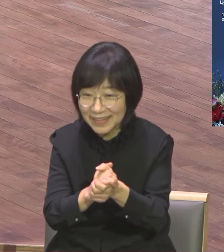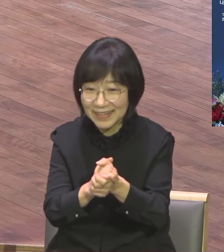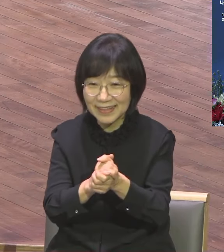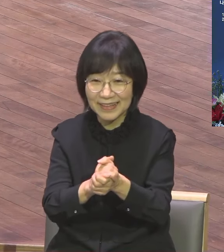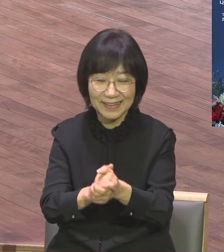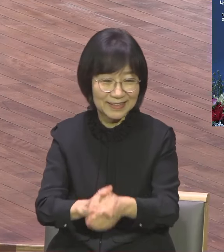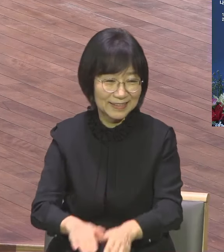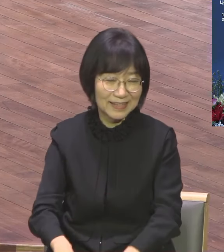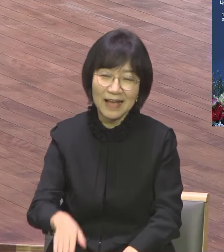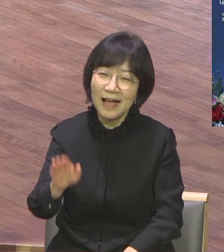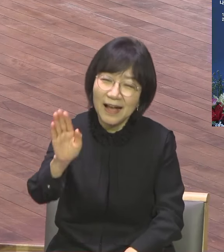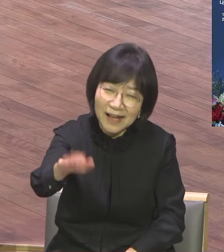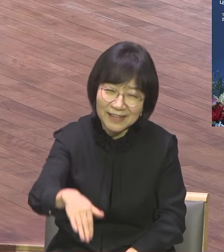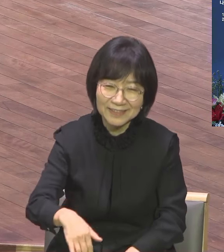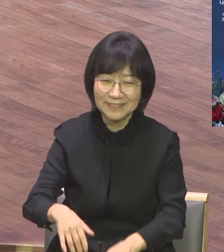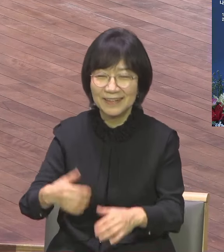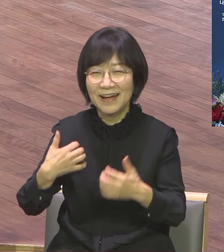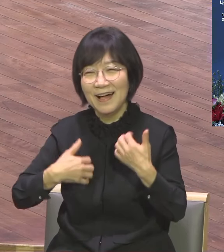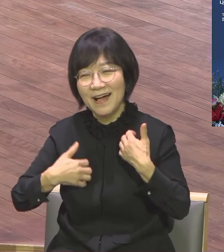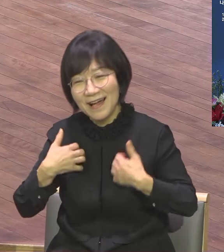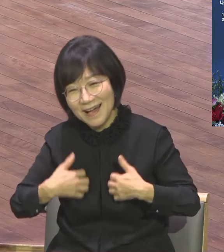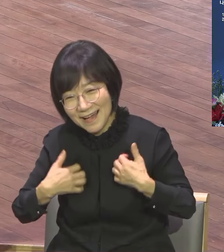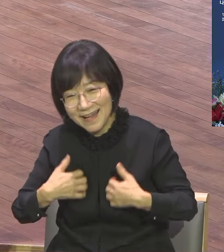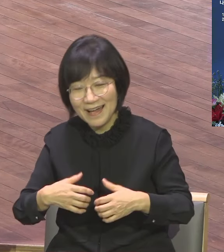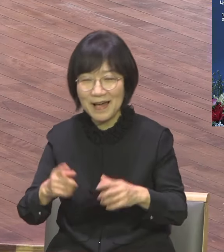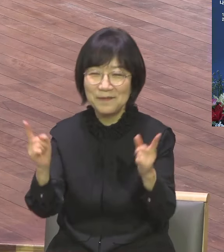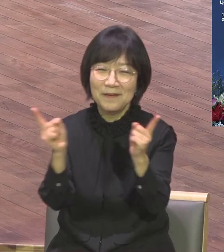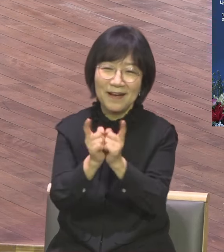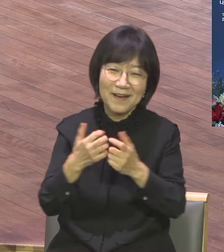김 장로님, 이 장로님 만나면 너무 사랑이 많아.